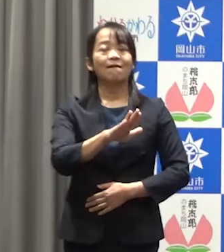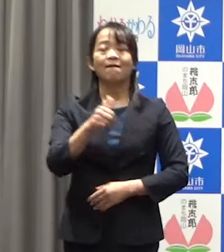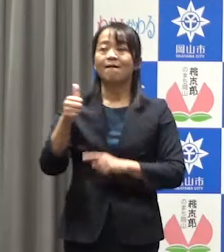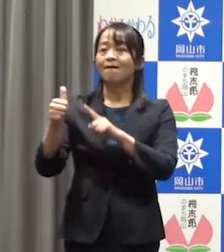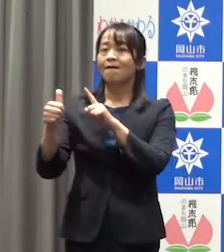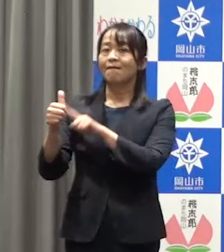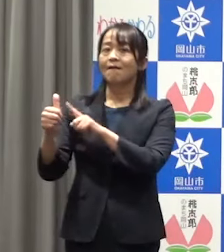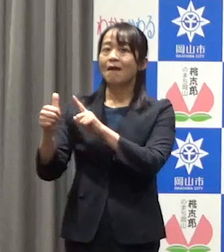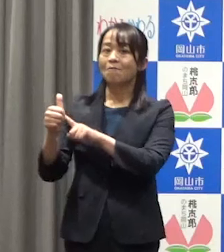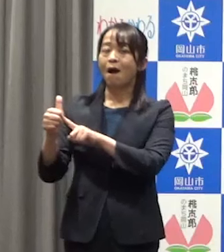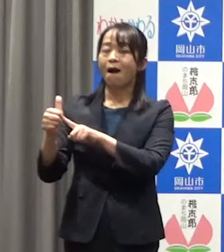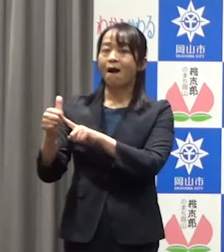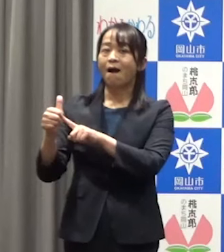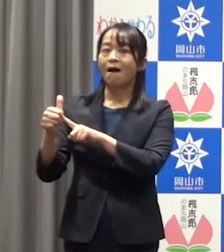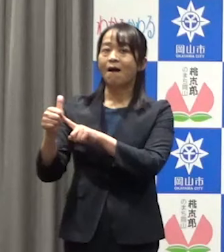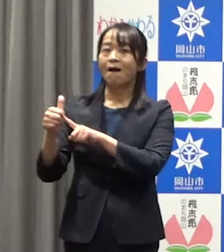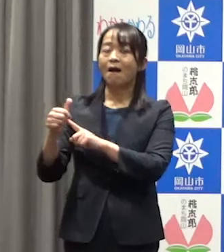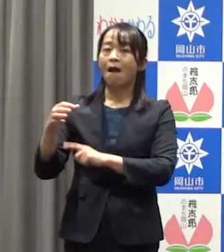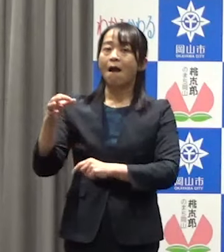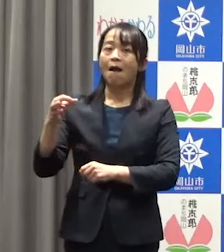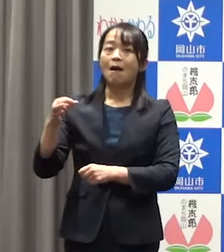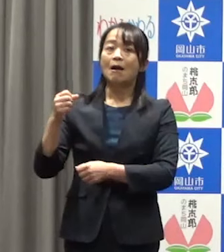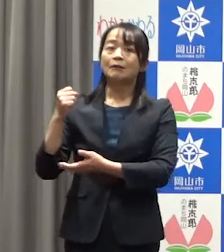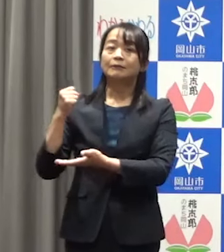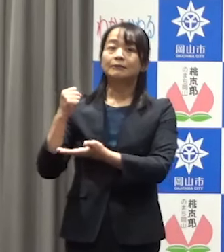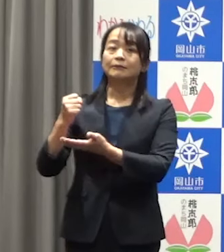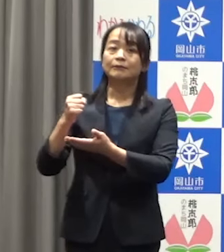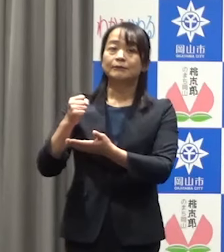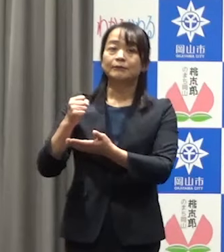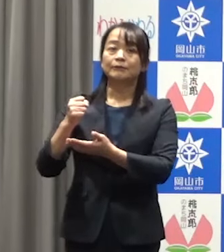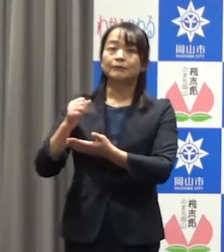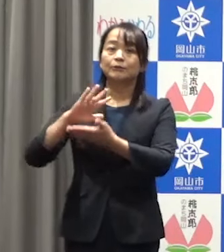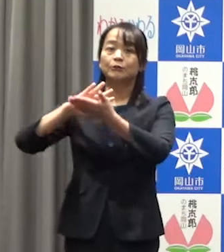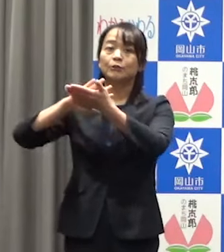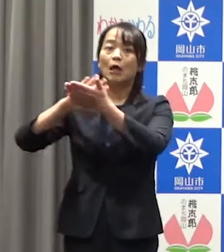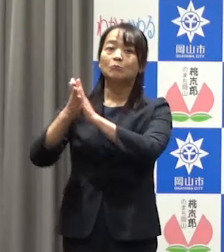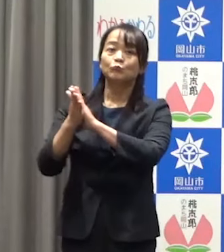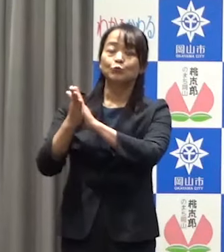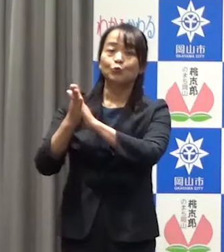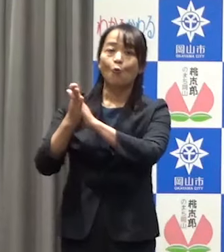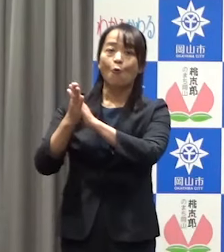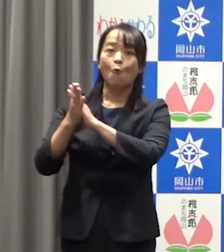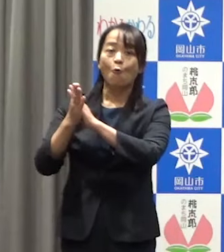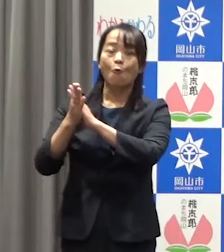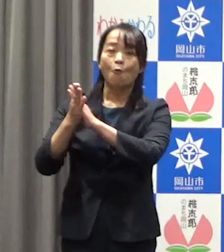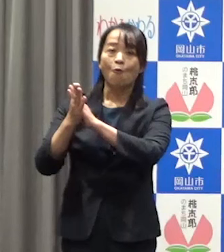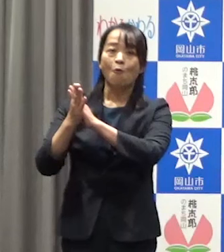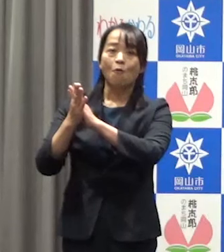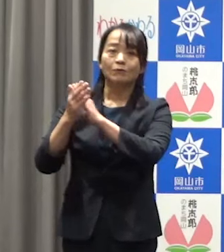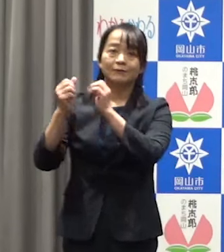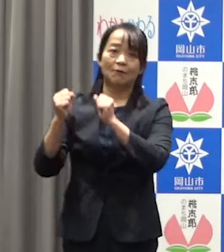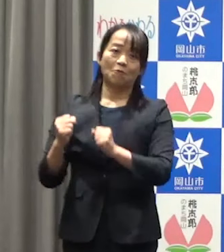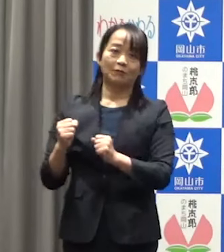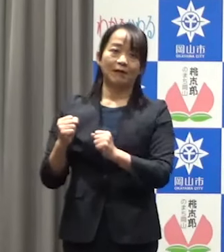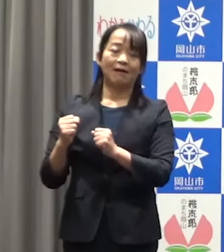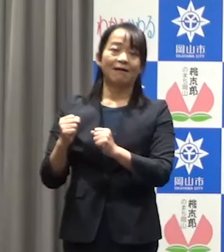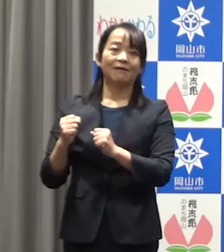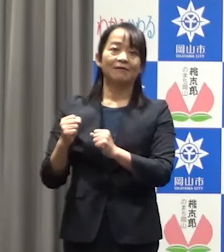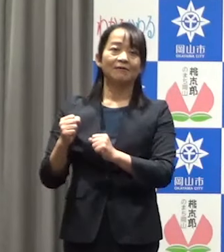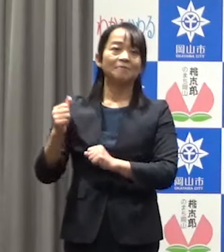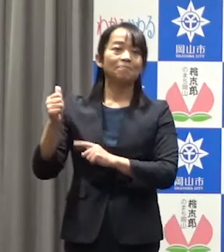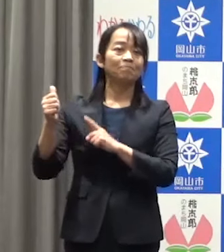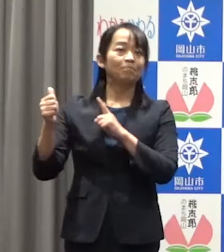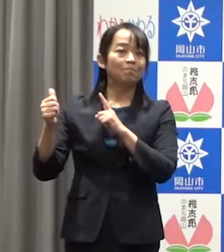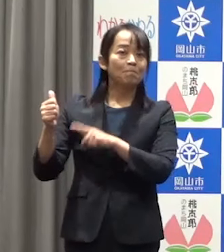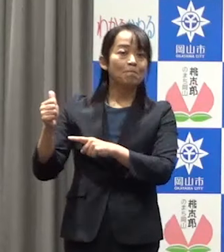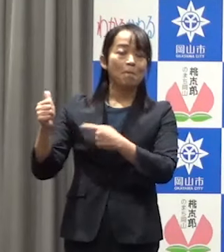の財務官までやられた方でありますが、実は私に